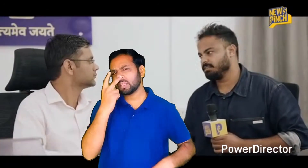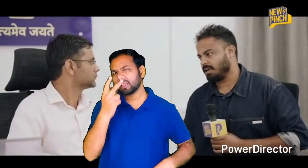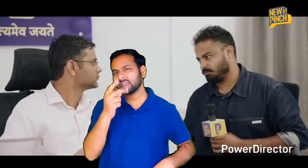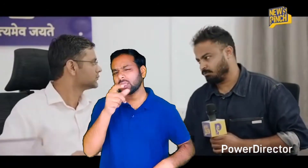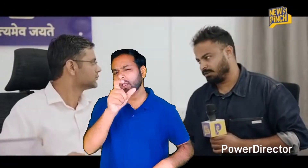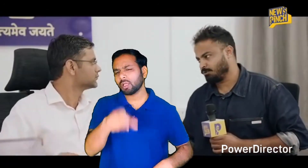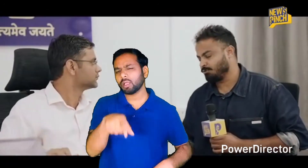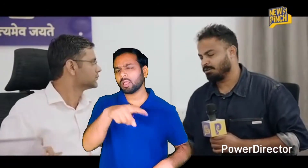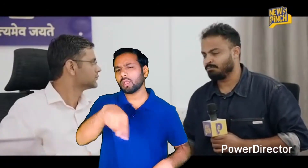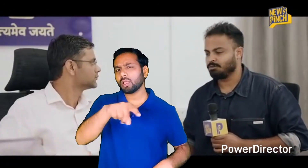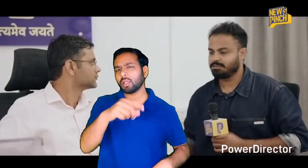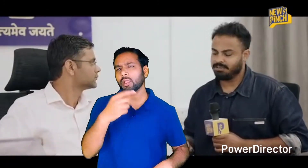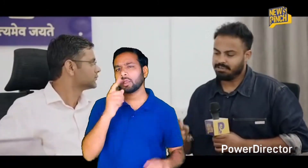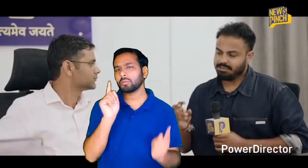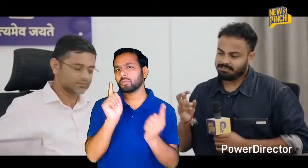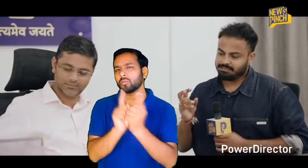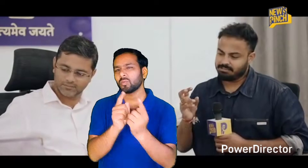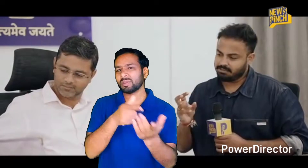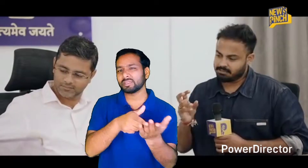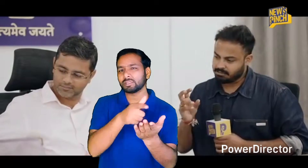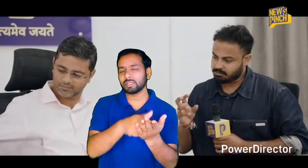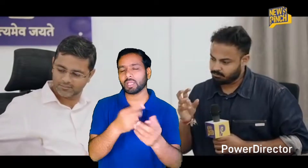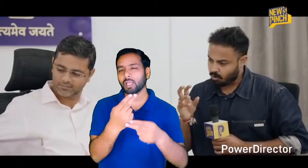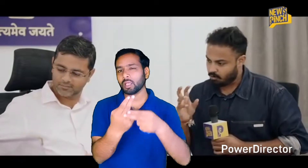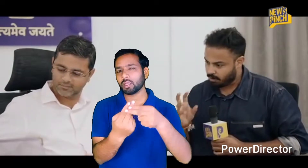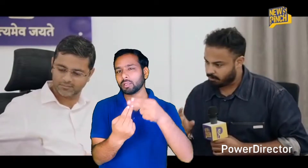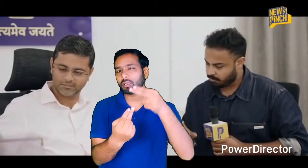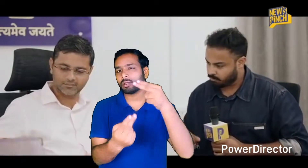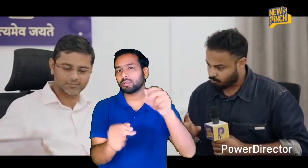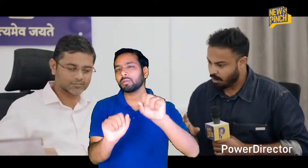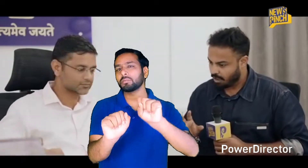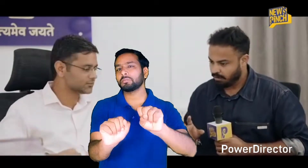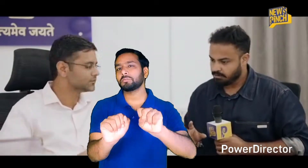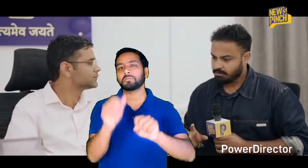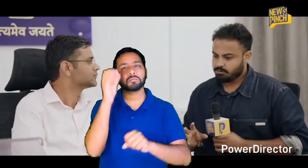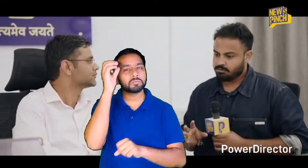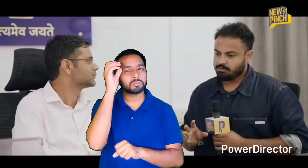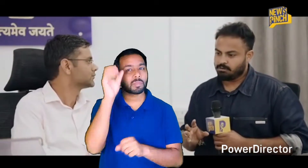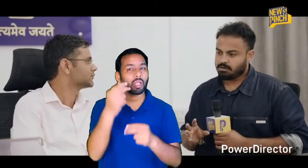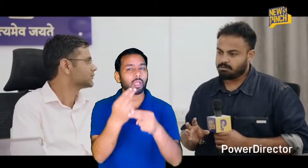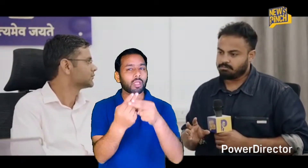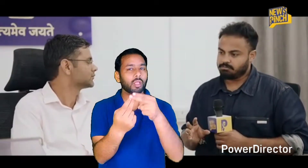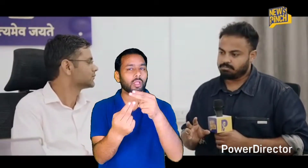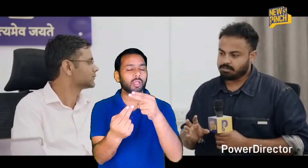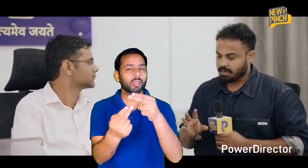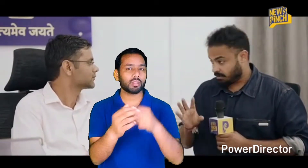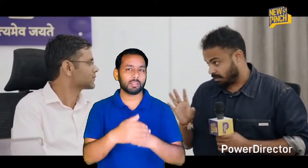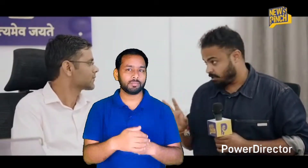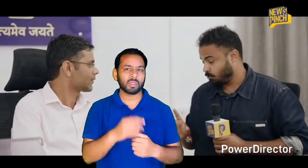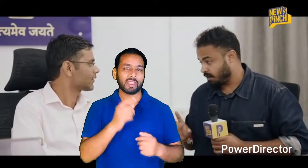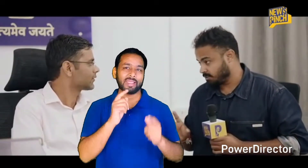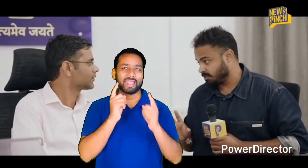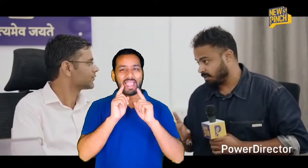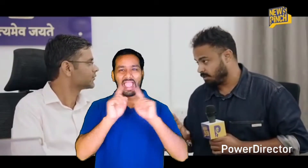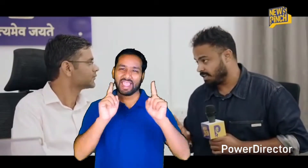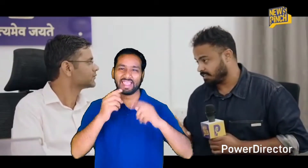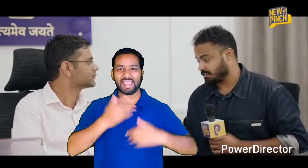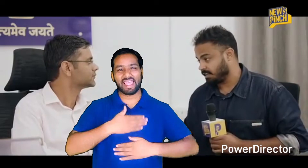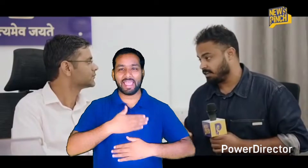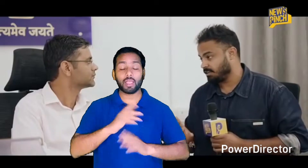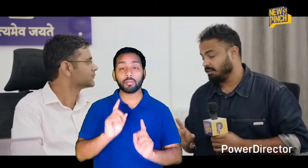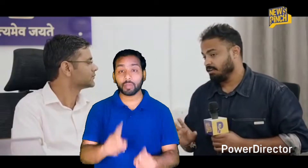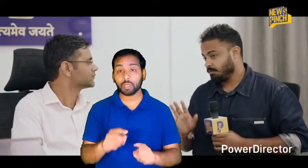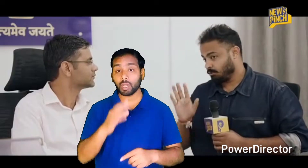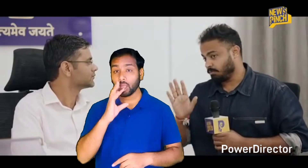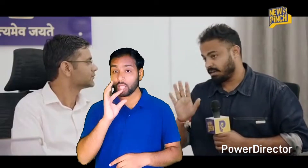बहुत देसी से आदमी मिले और उन्होंने बहुत ही देशज मुहावरा बोला, और कहने को हंसी मजाक में लिया जा